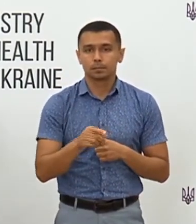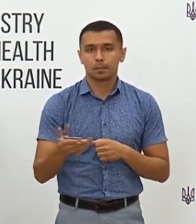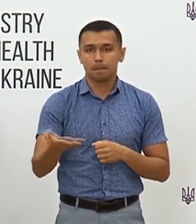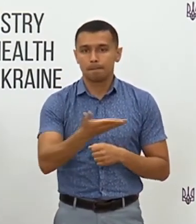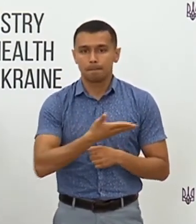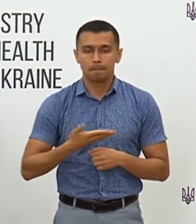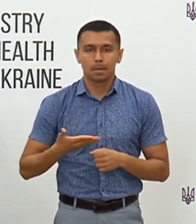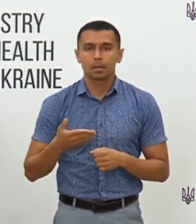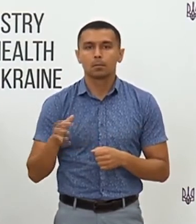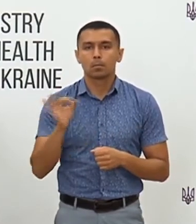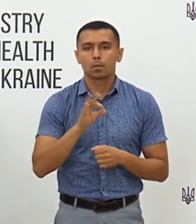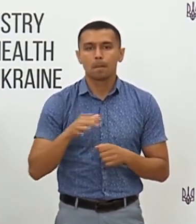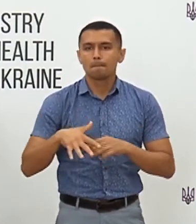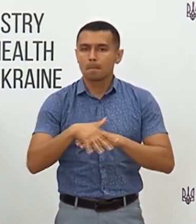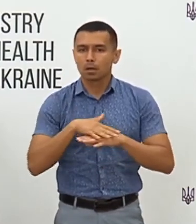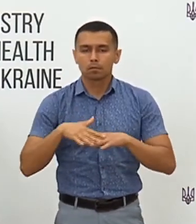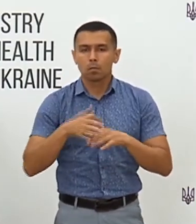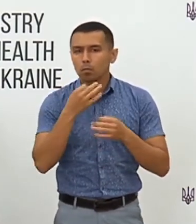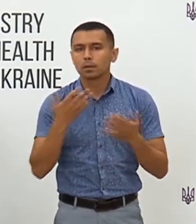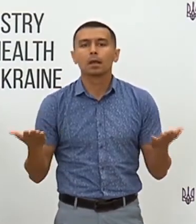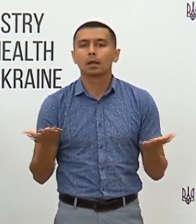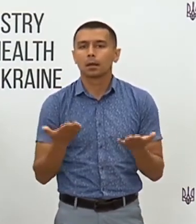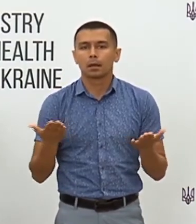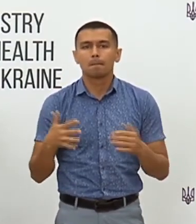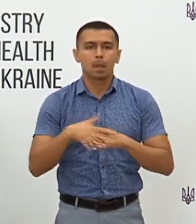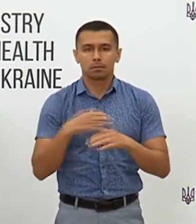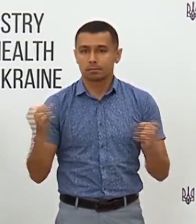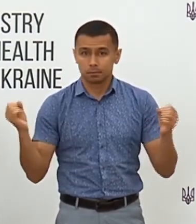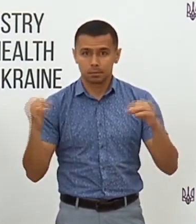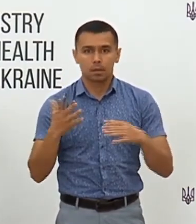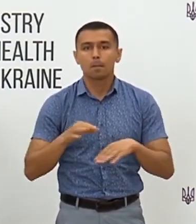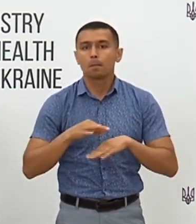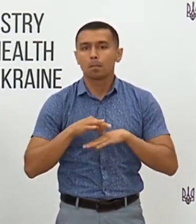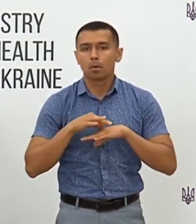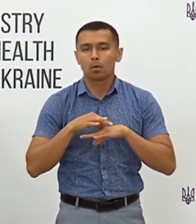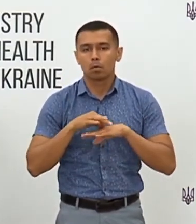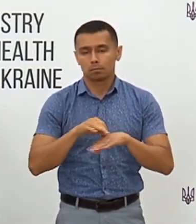ми щодо масових, будь-яких масових заходів, які